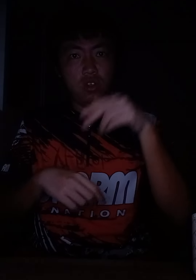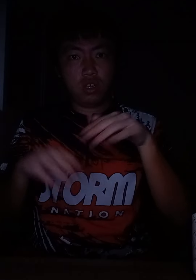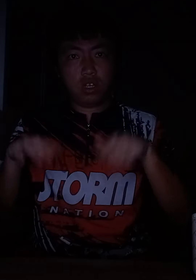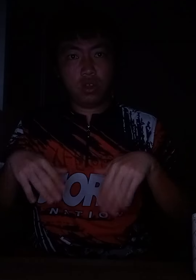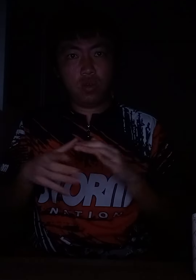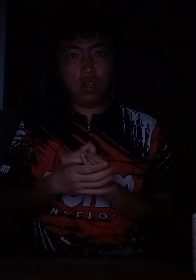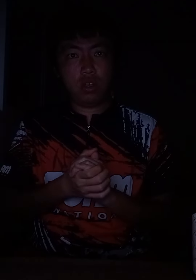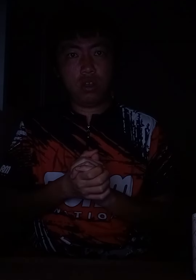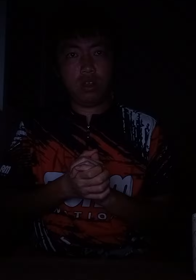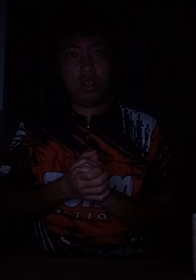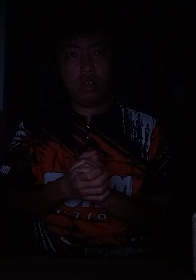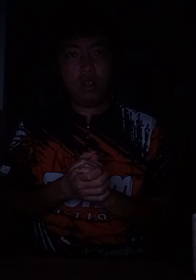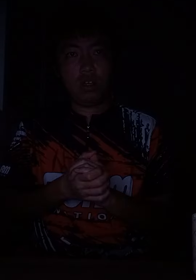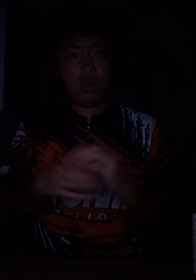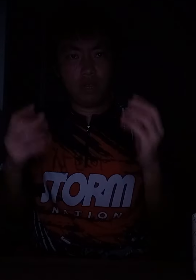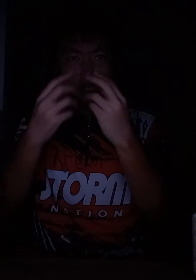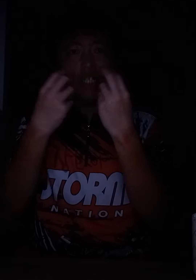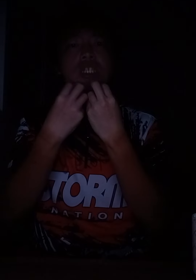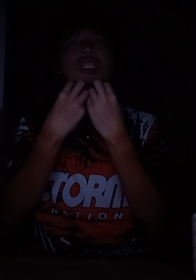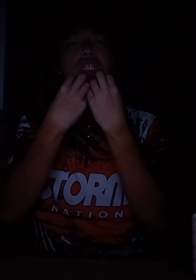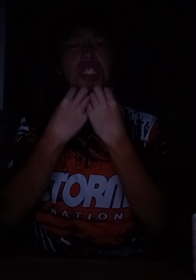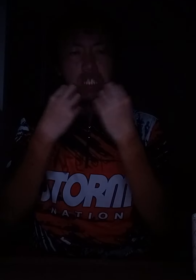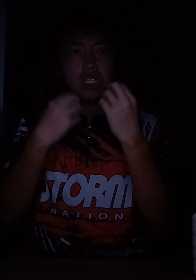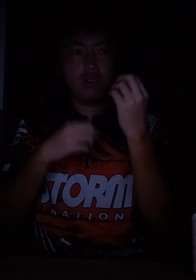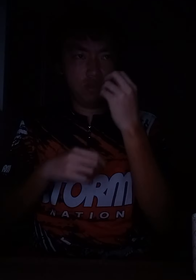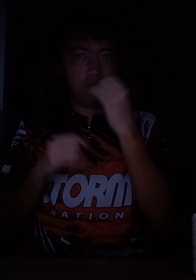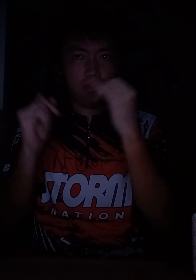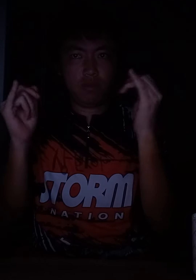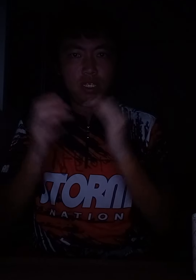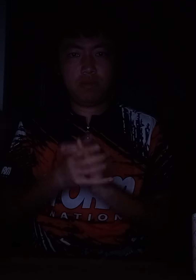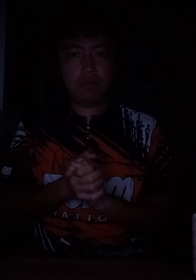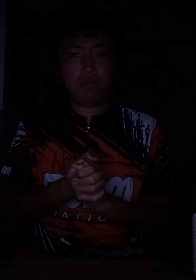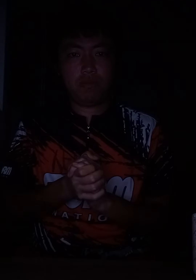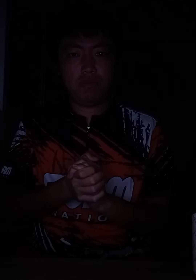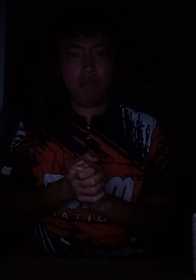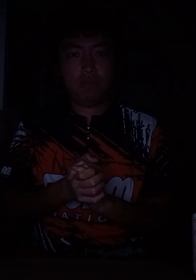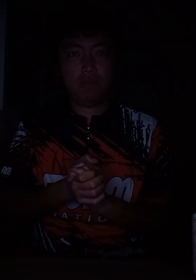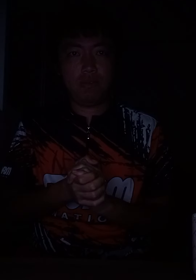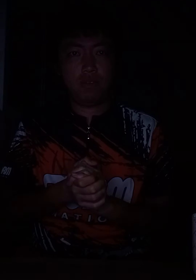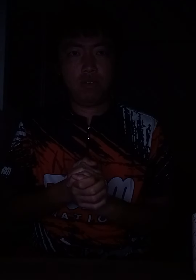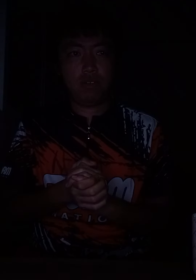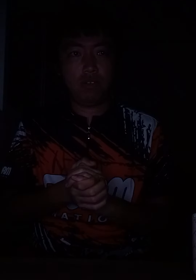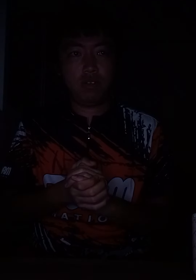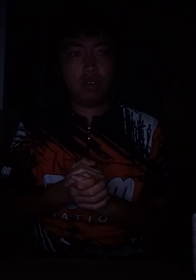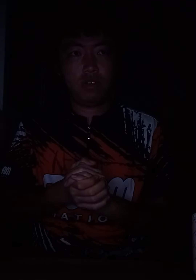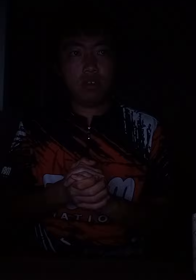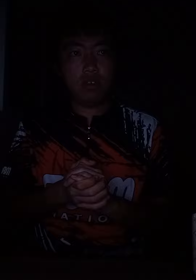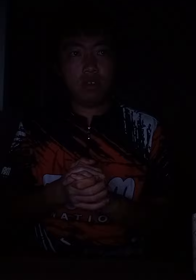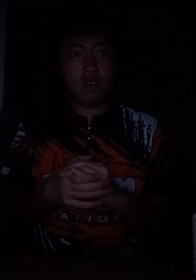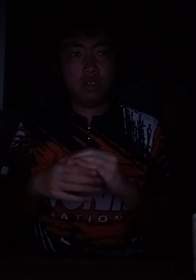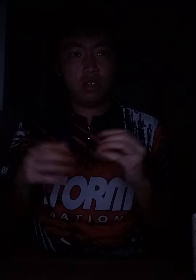있거나 마스크를 턱에 걸치기만 한 승객들도 있습니다. 일부 거의